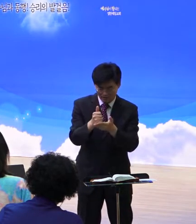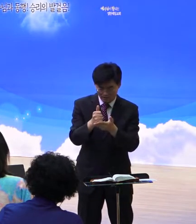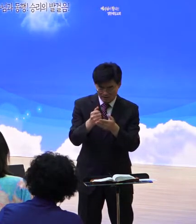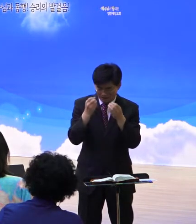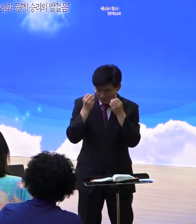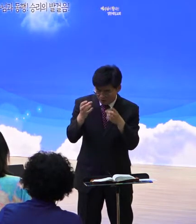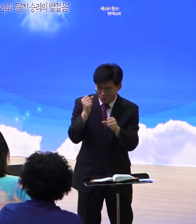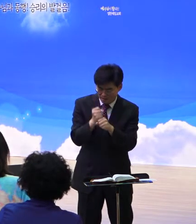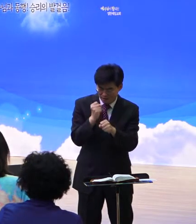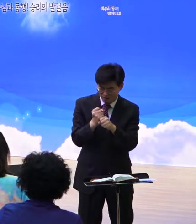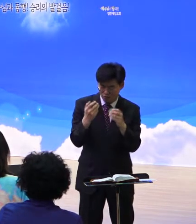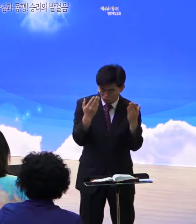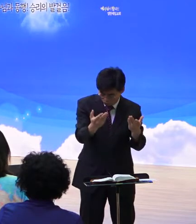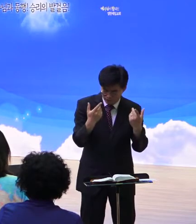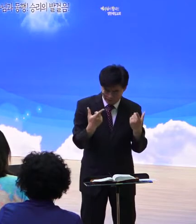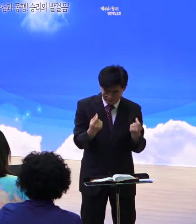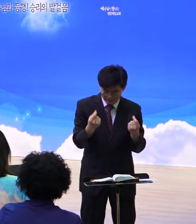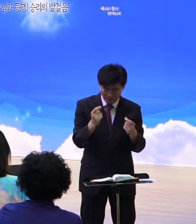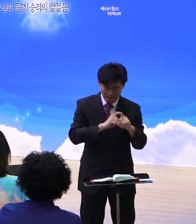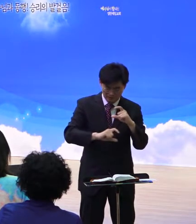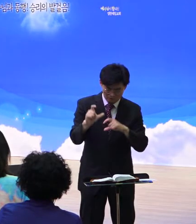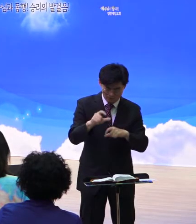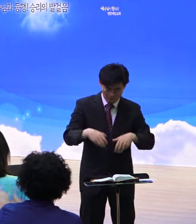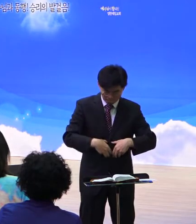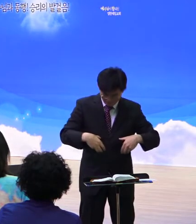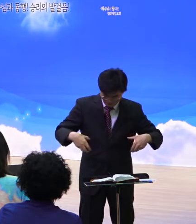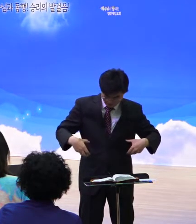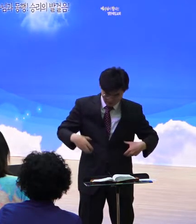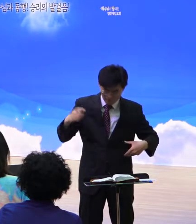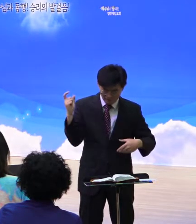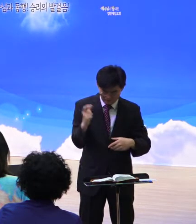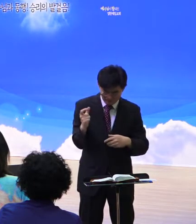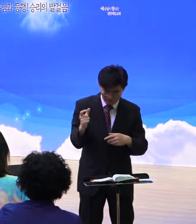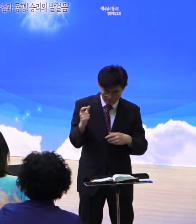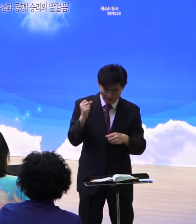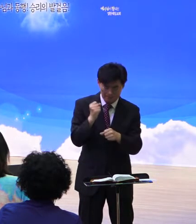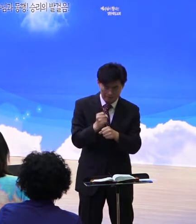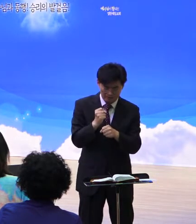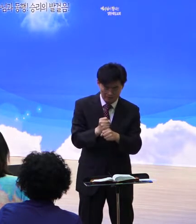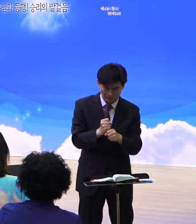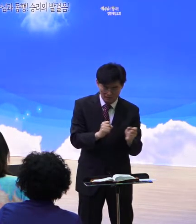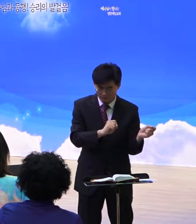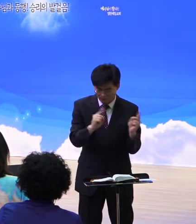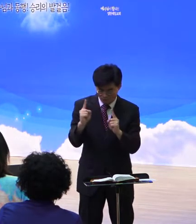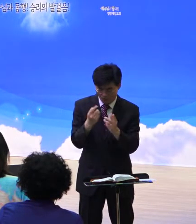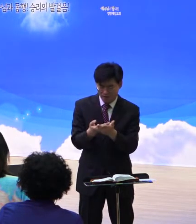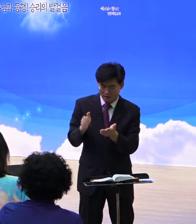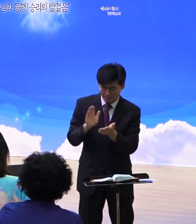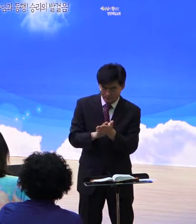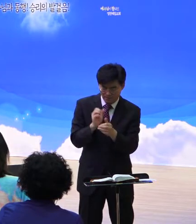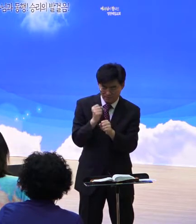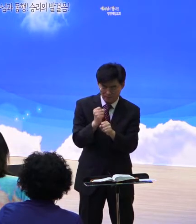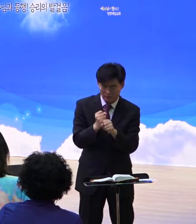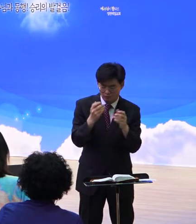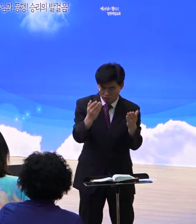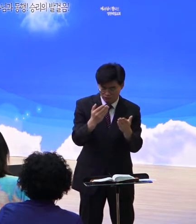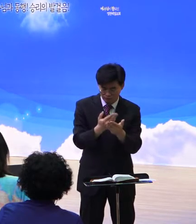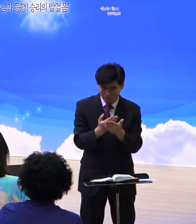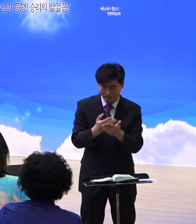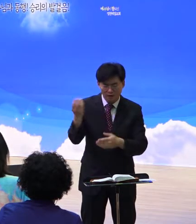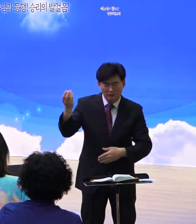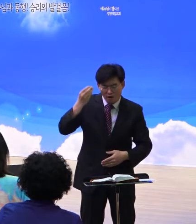창조하셨을 때와 같이 강건하게 회복되게 하여 주시옵소서. 영과 육이 하나님 안에서